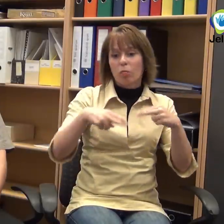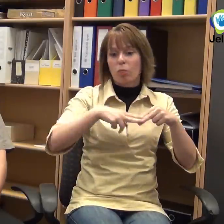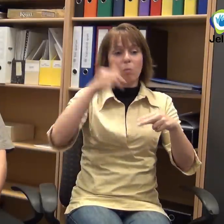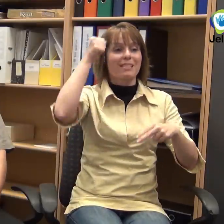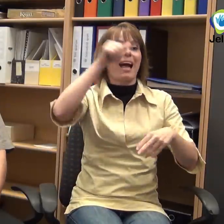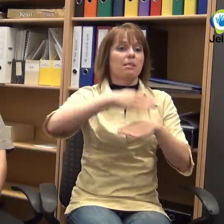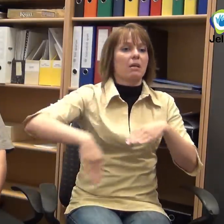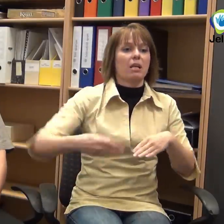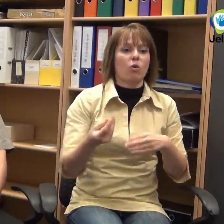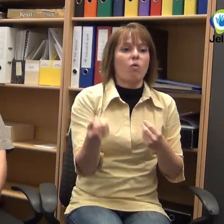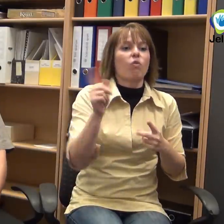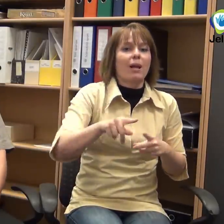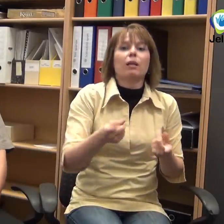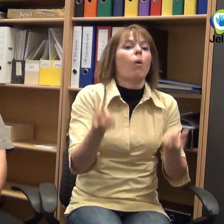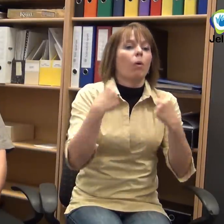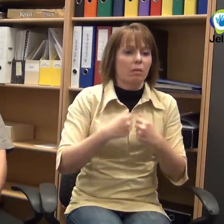millió forintot.